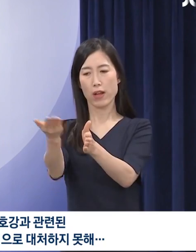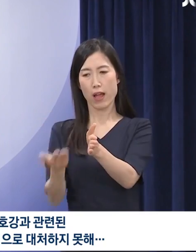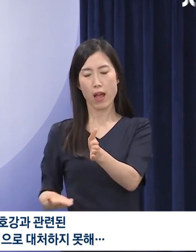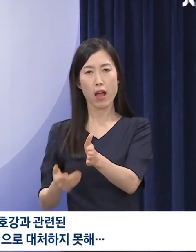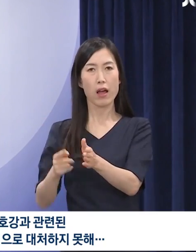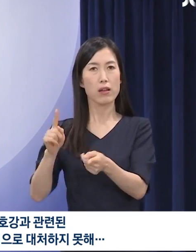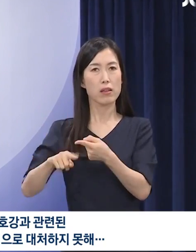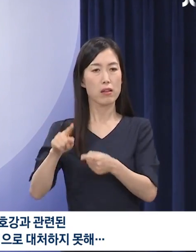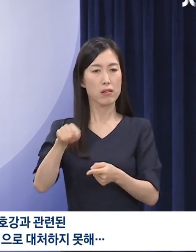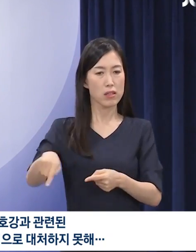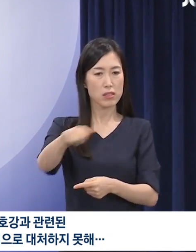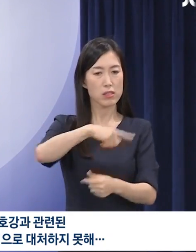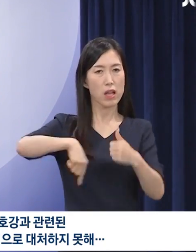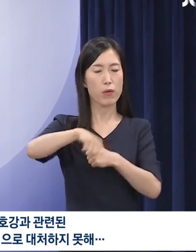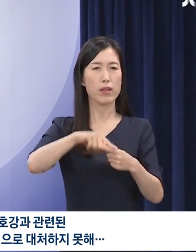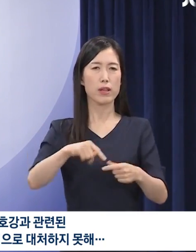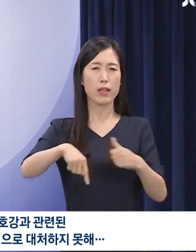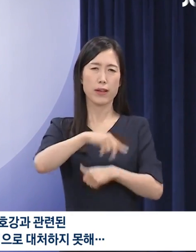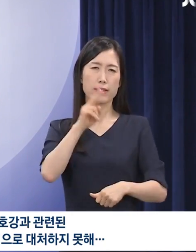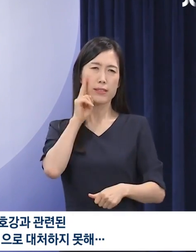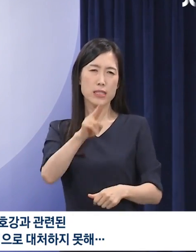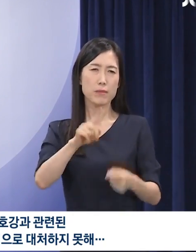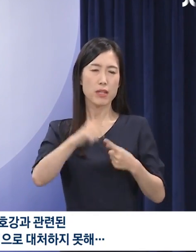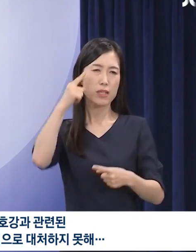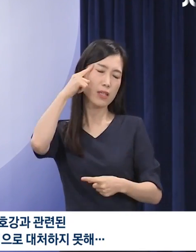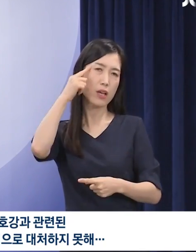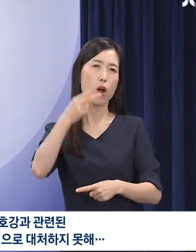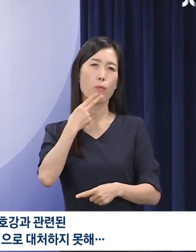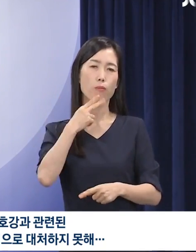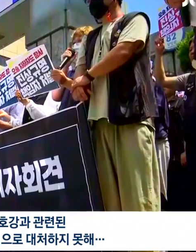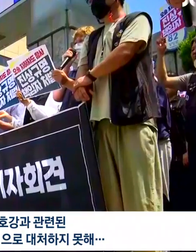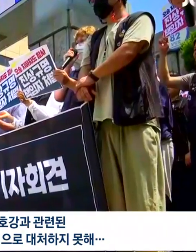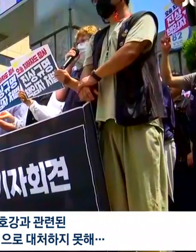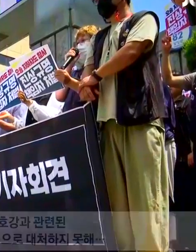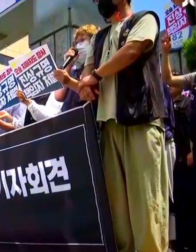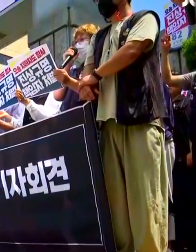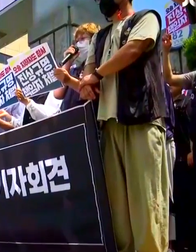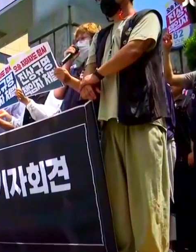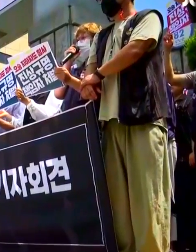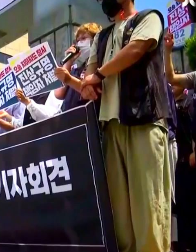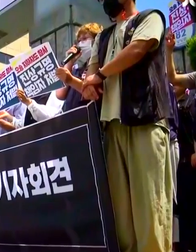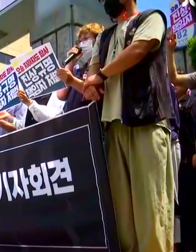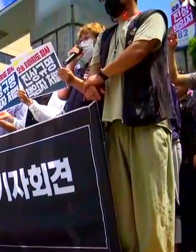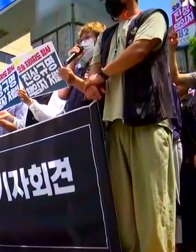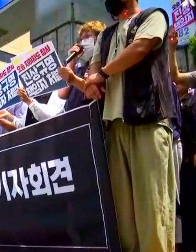상황에 심각성을 제대로 인식하고 적극적으로 대처하지 못해